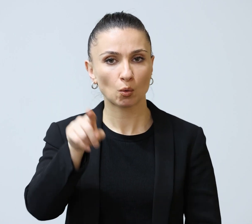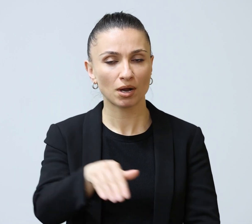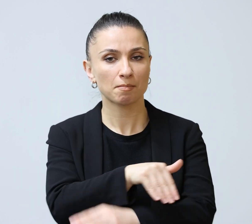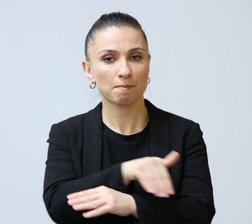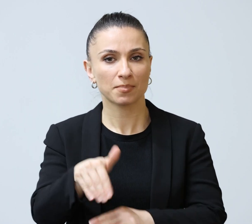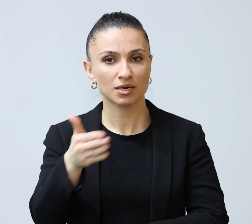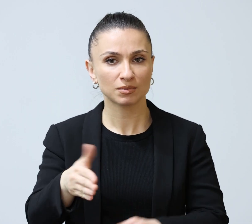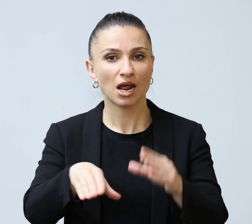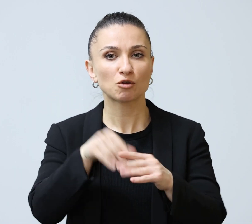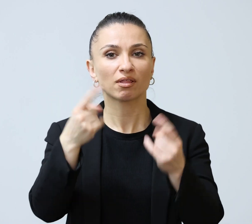այստեղ՝